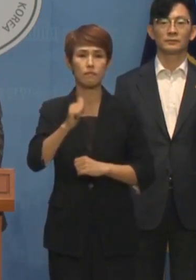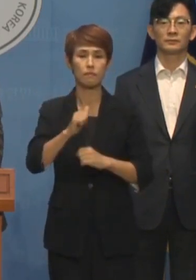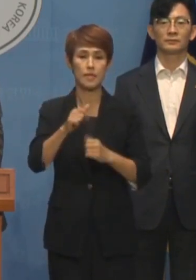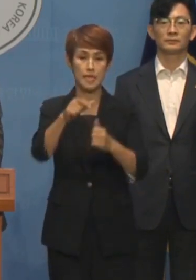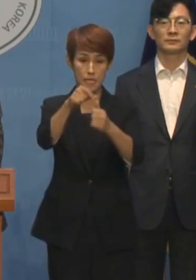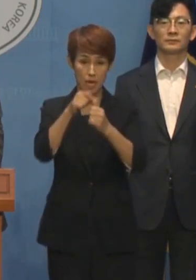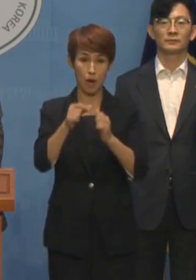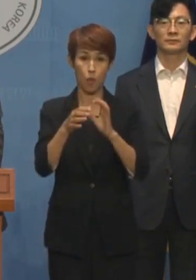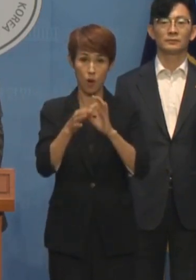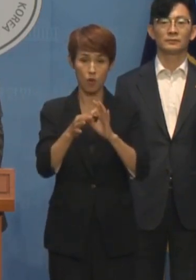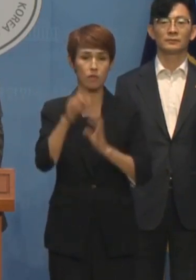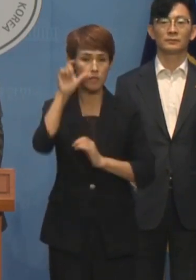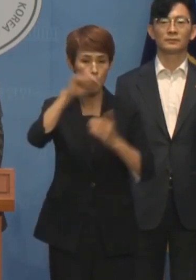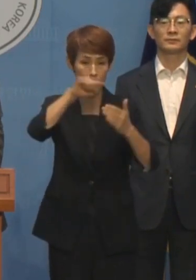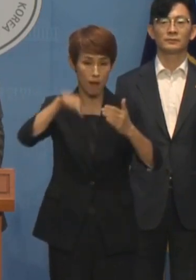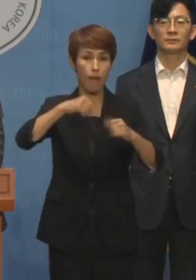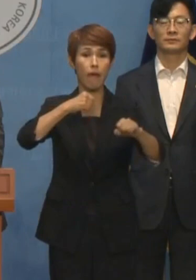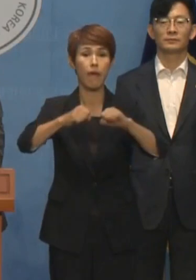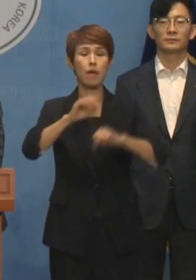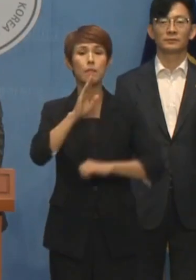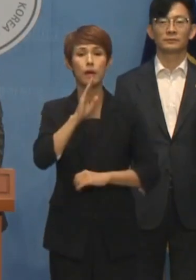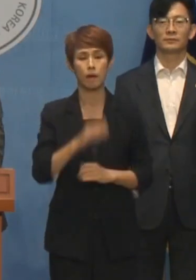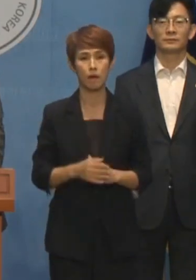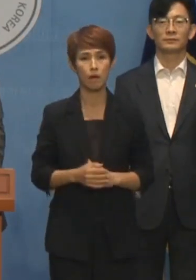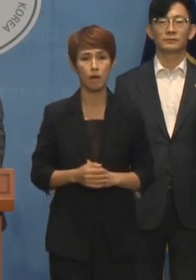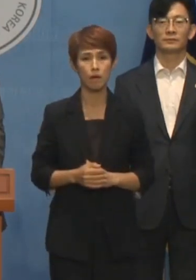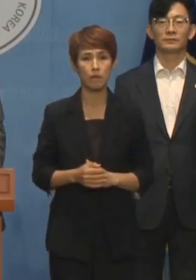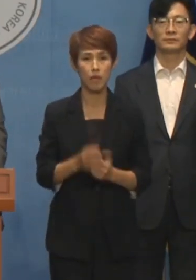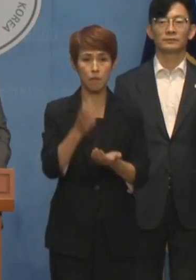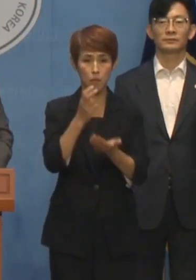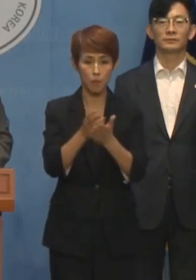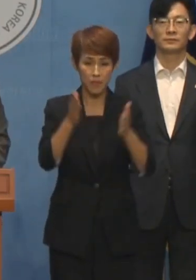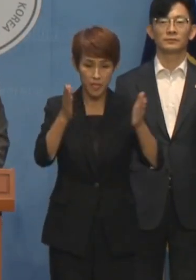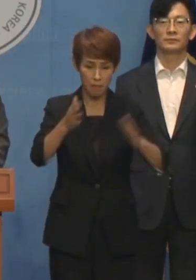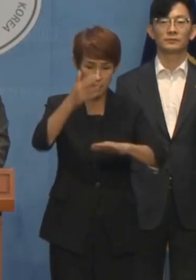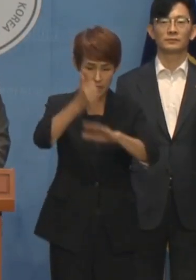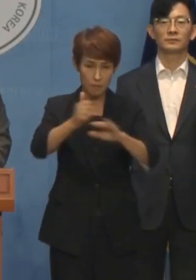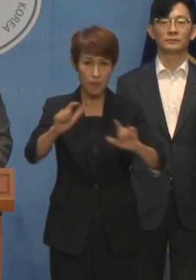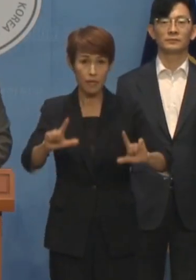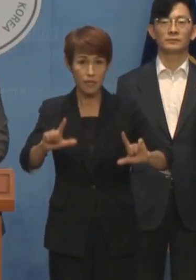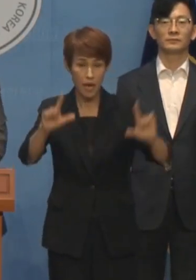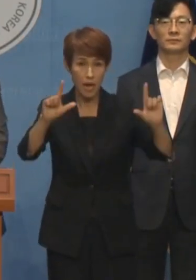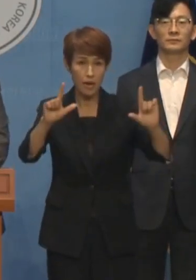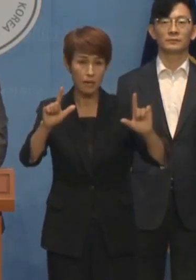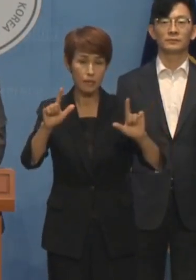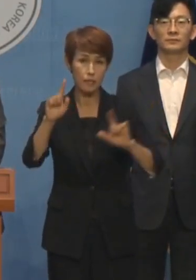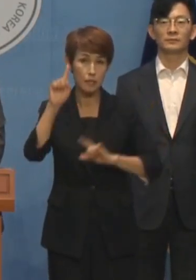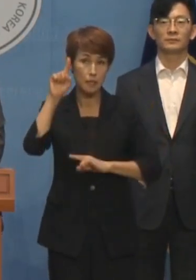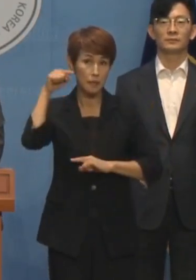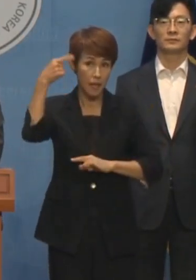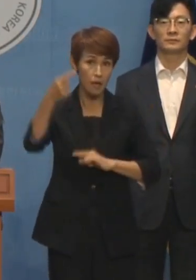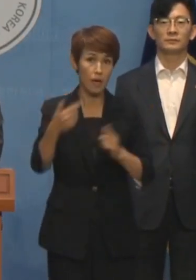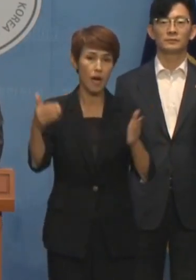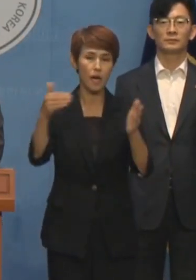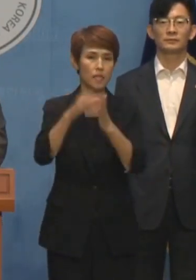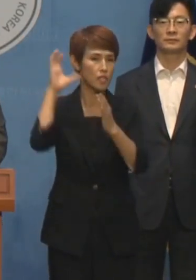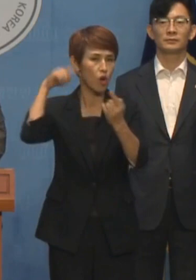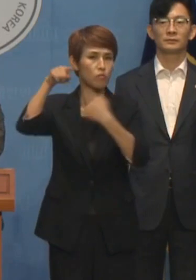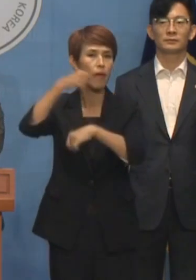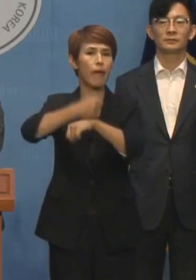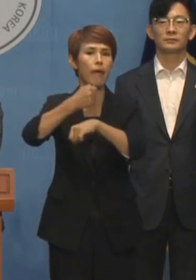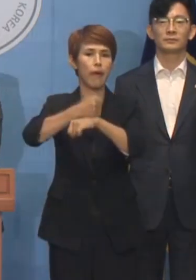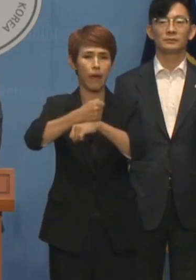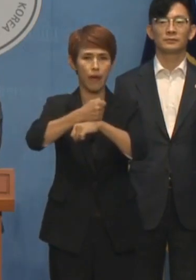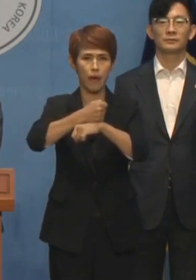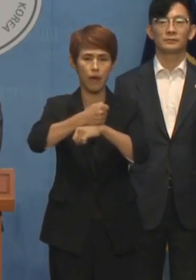절차를 끝내도록 되어 있습니다. 그런데 민주당은 법정 기한 마지막 날과 그 이튿날까지 청문회를